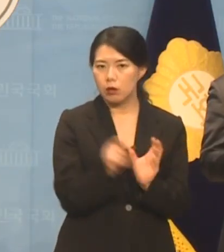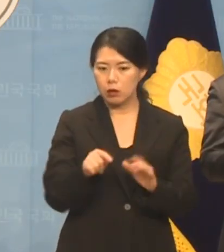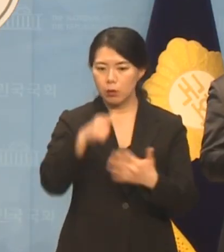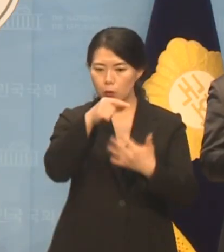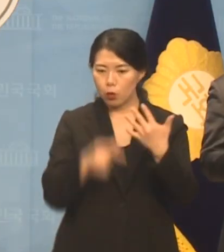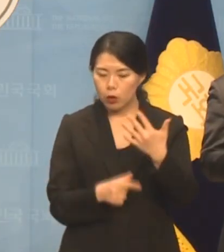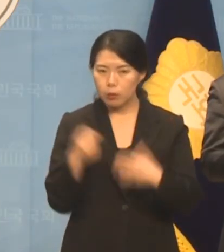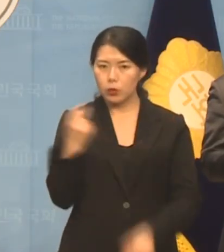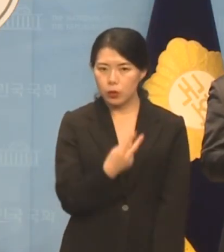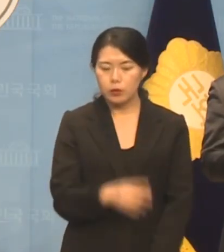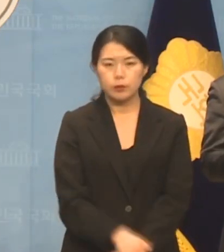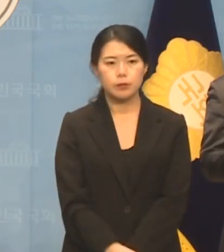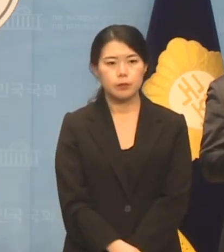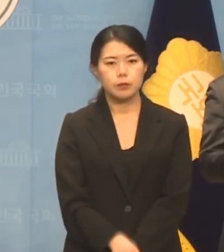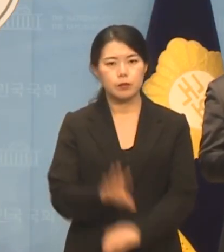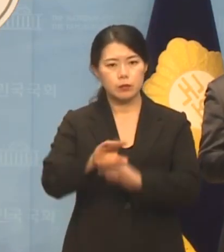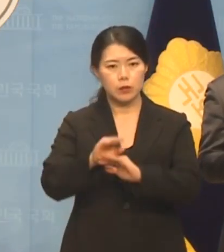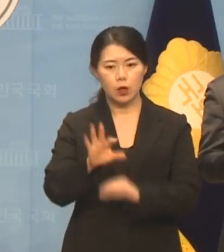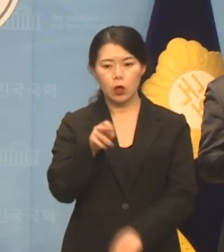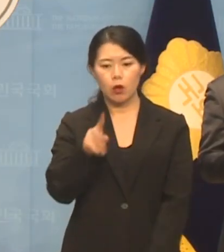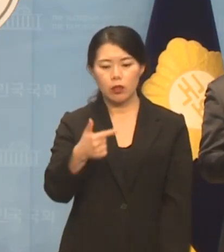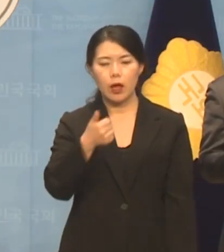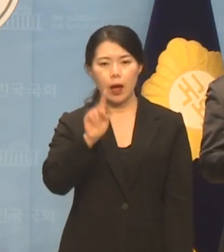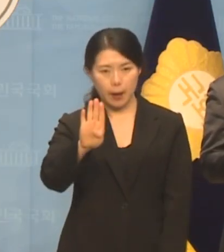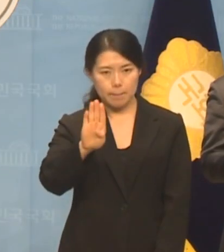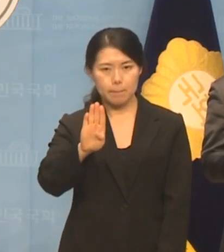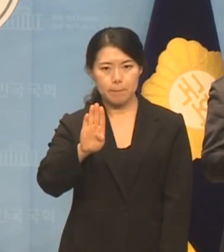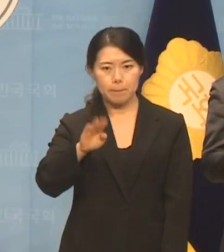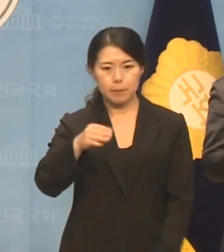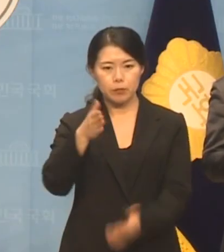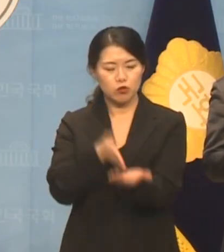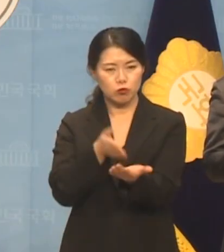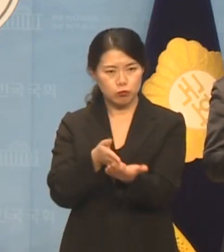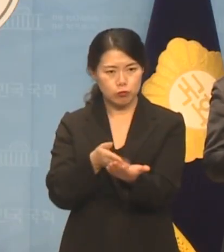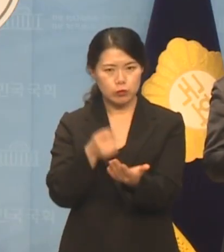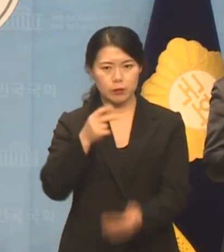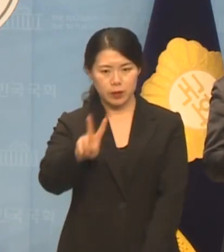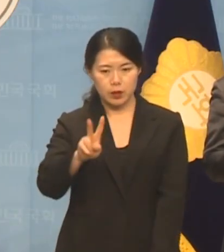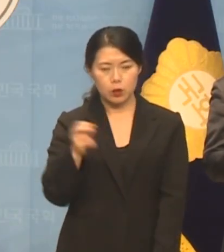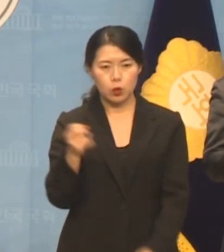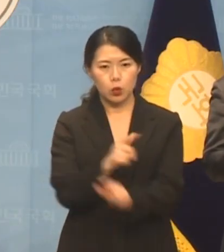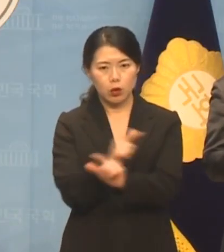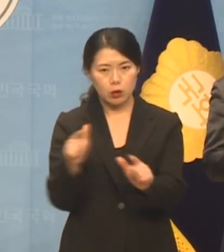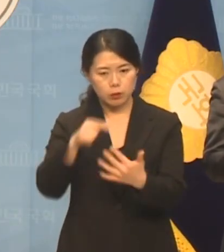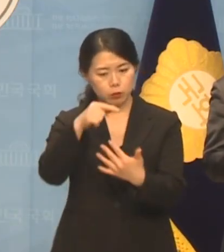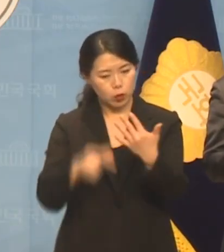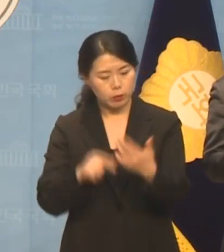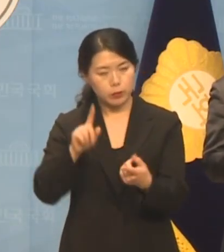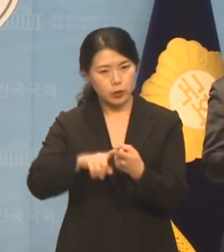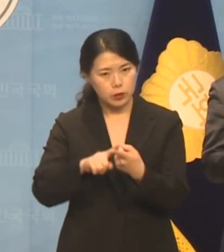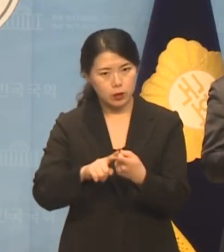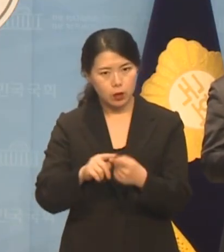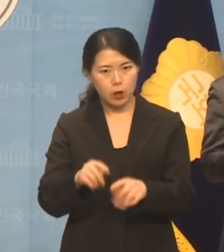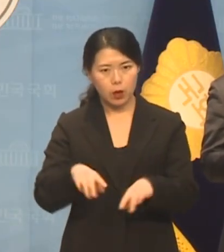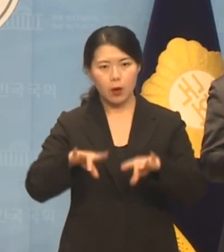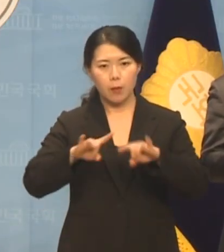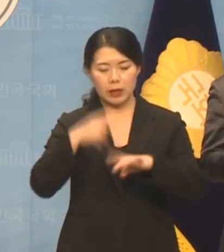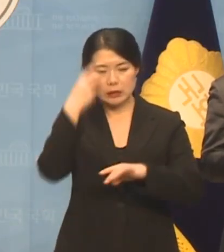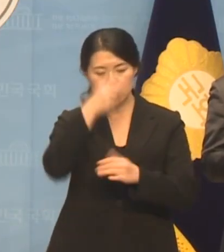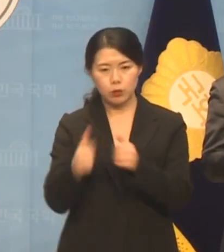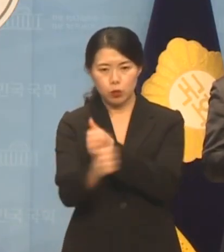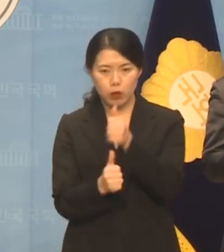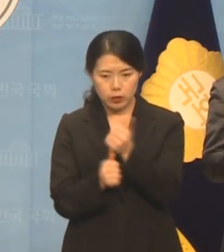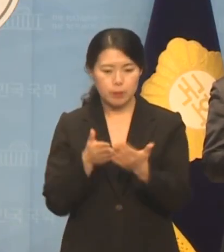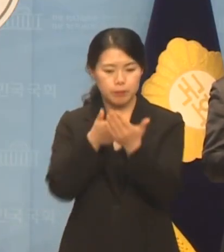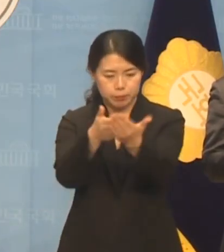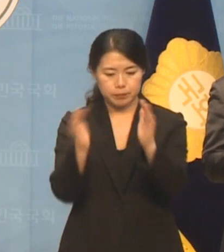프로그램을 포함해 연합뉴스TV, 뉴스포커스 등 기타 방송 프로그램들에 대한 방심위 민원 신청을